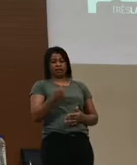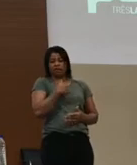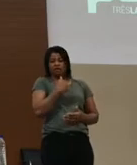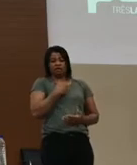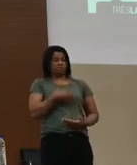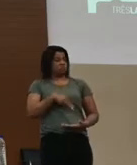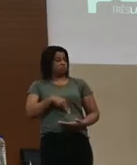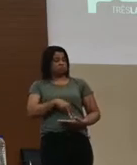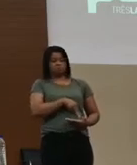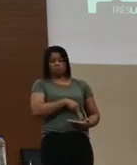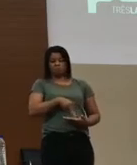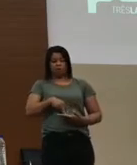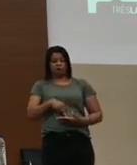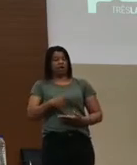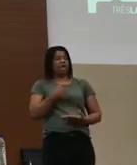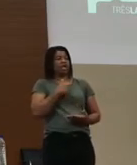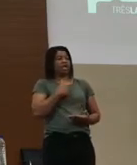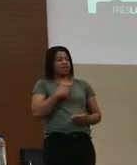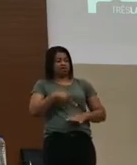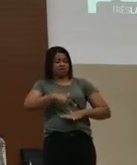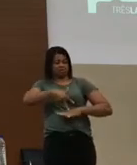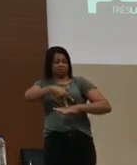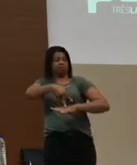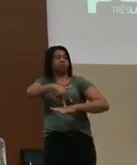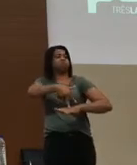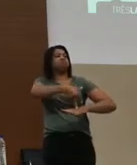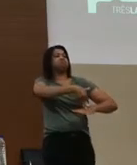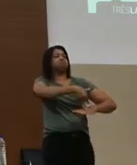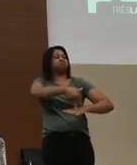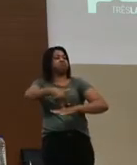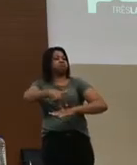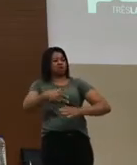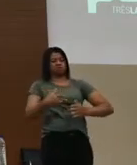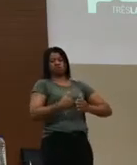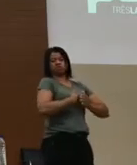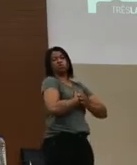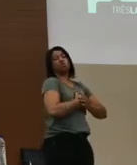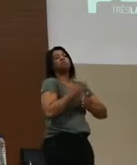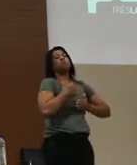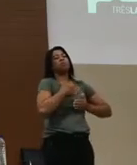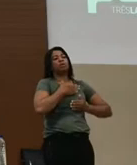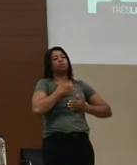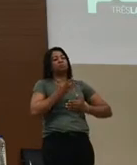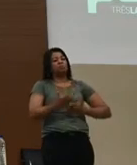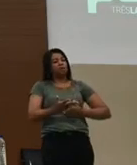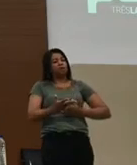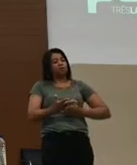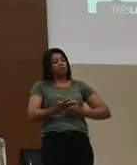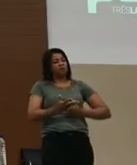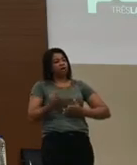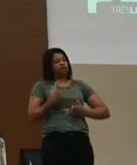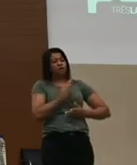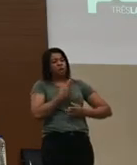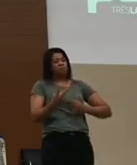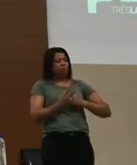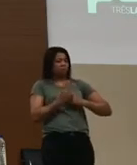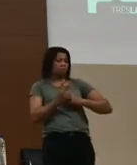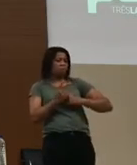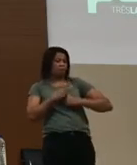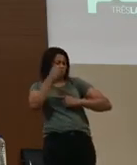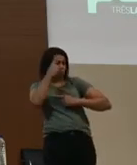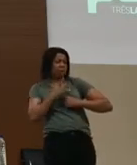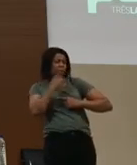tenta proteger o nosso cercadinho, quantas vezes a gente tenta proteger o nosso mundinho, o nosso